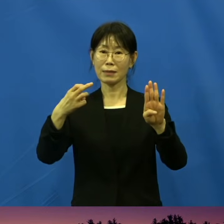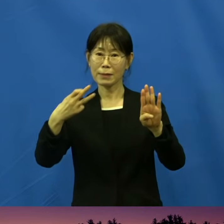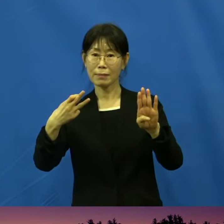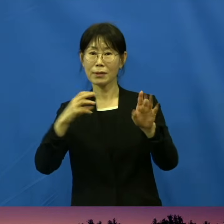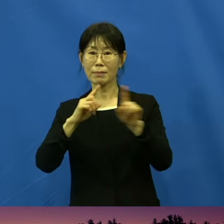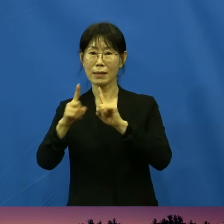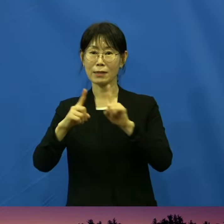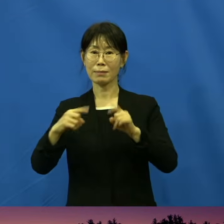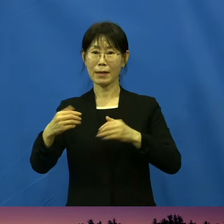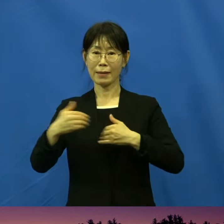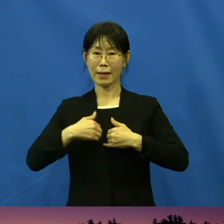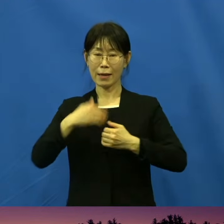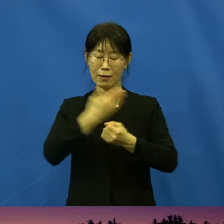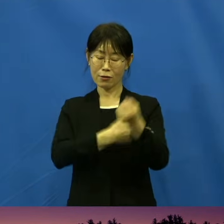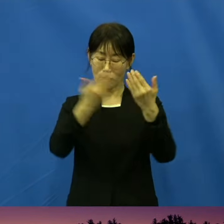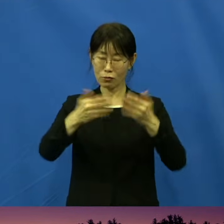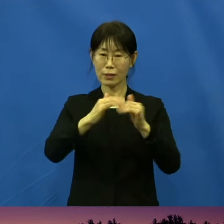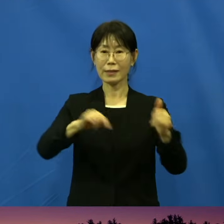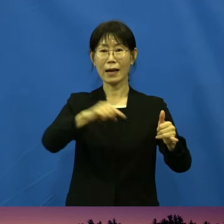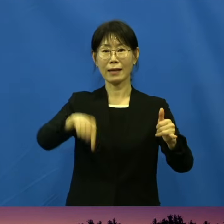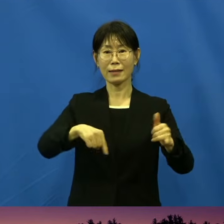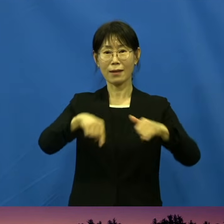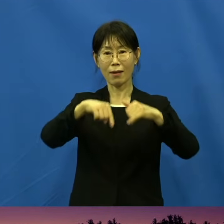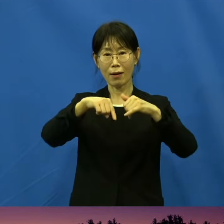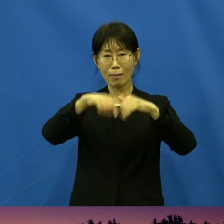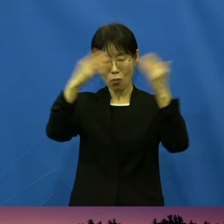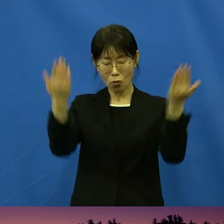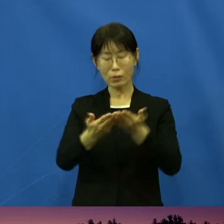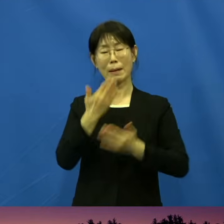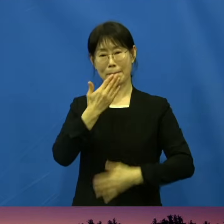안에서 내가 모든 것을 할 수 있느니라.